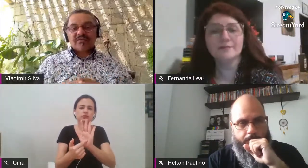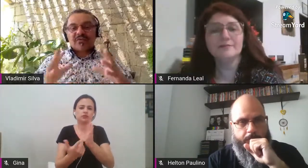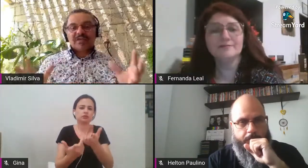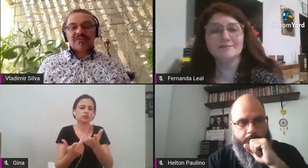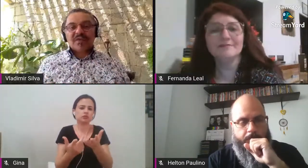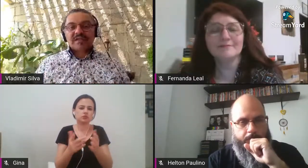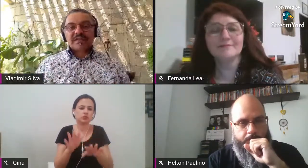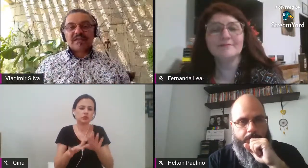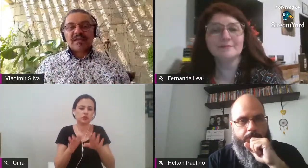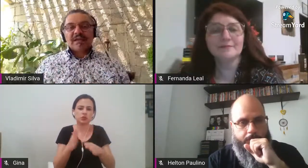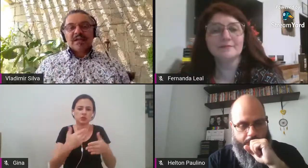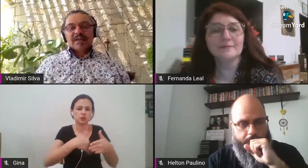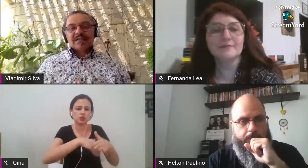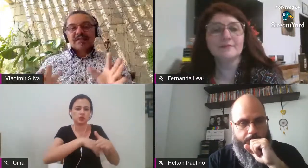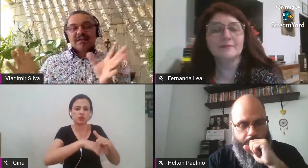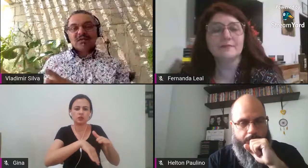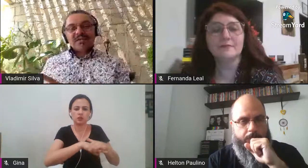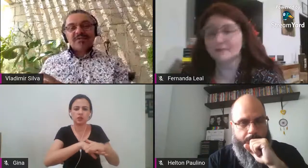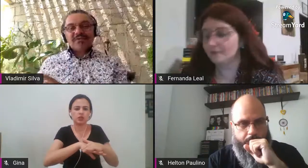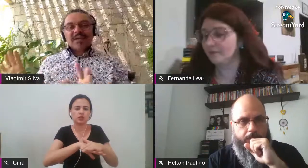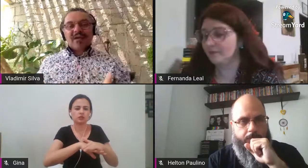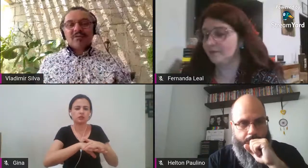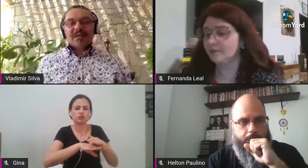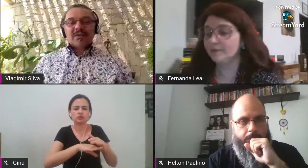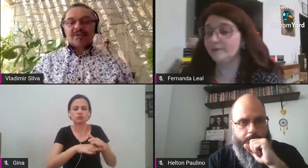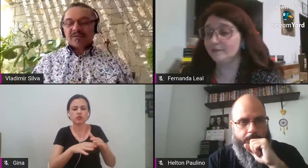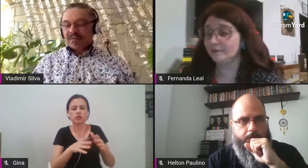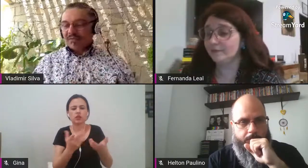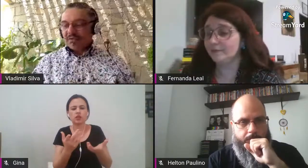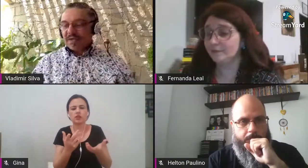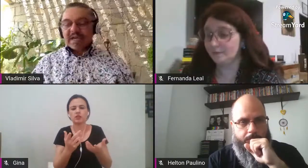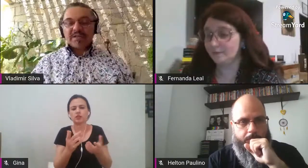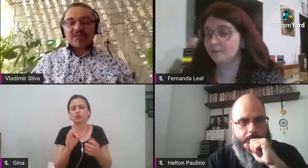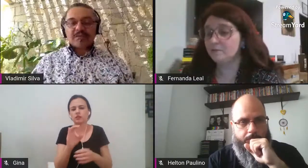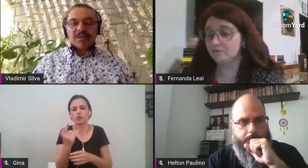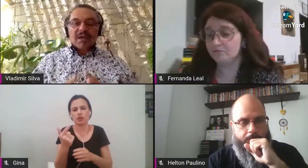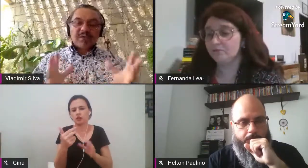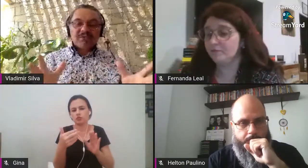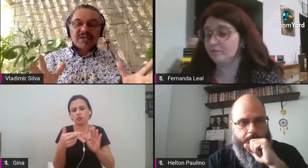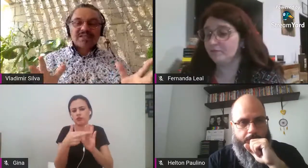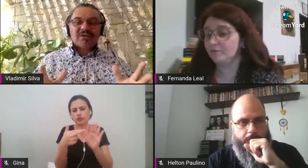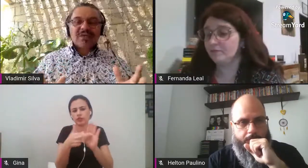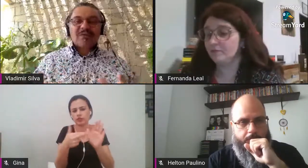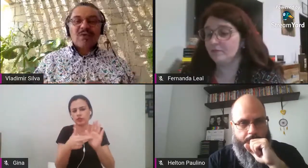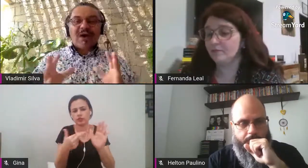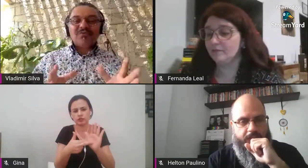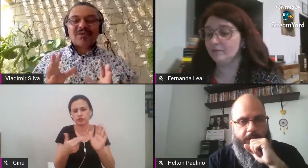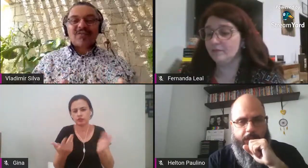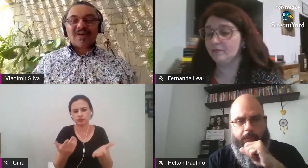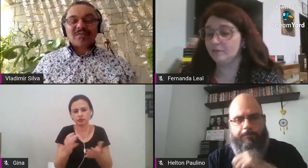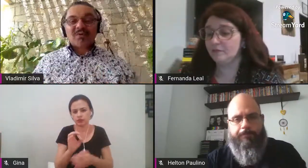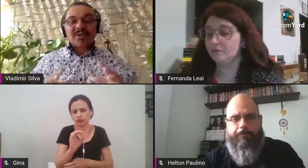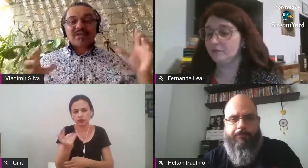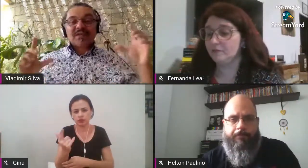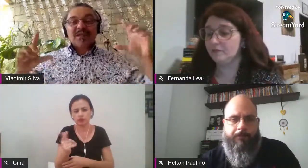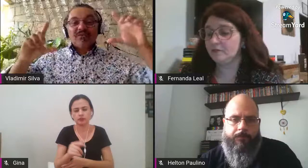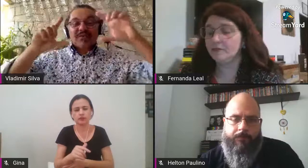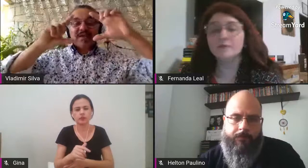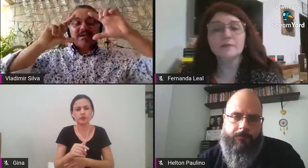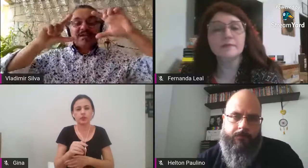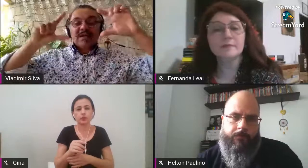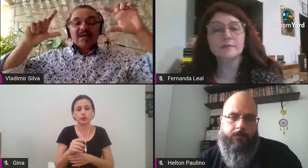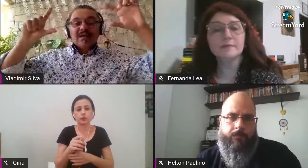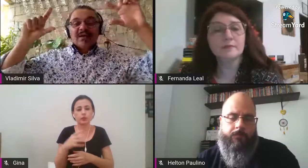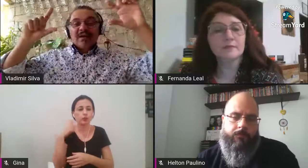arquivos, de fontes diversas, né? Citando-as no final para dar o devido crédito. É uma sugestão, né? O áudio está quase pronto, a gente